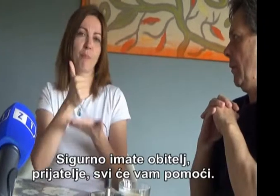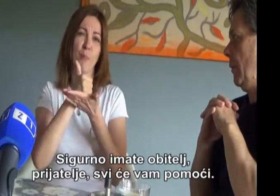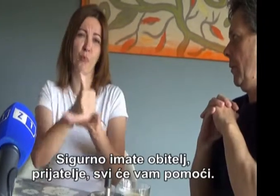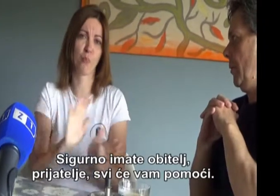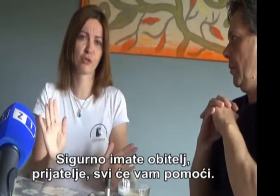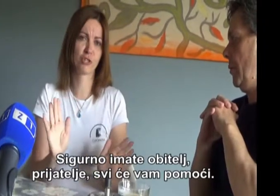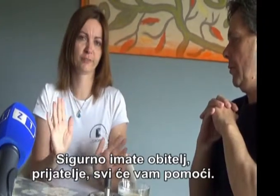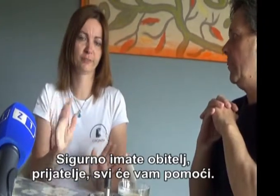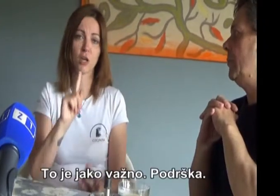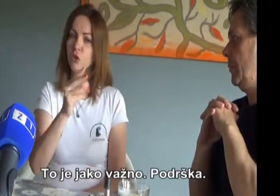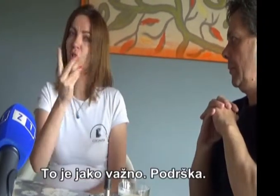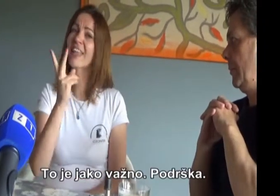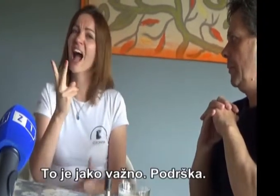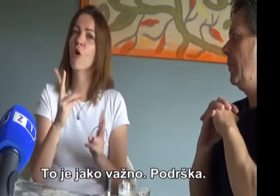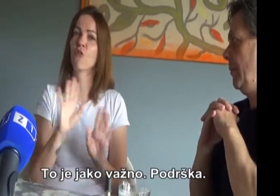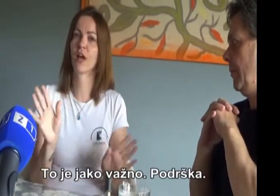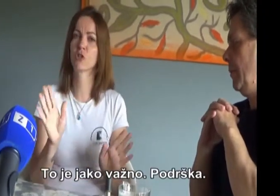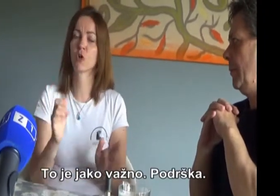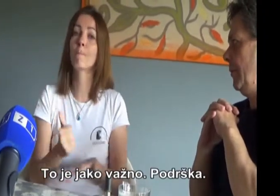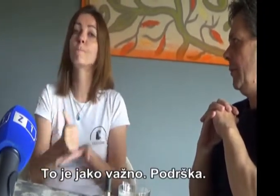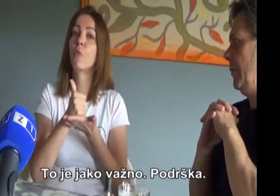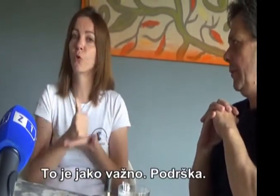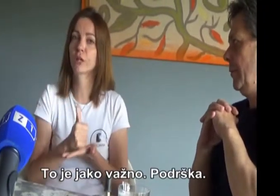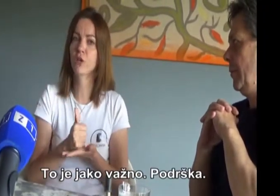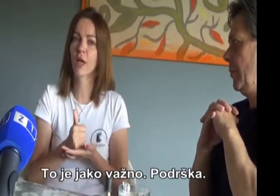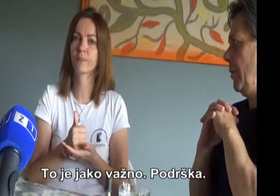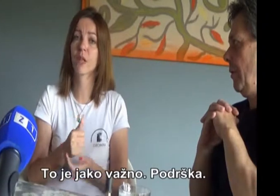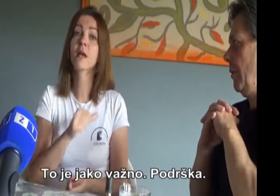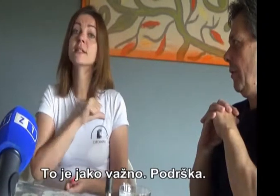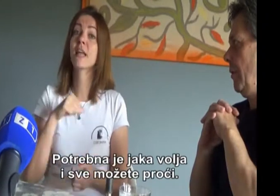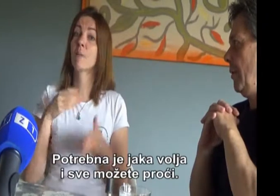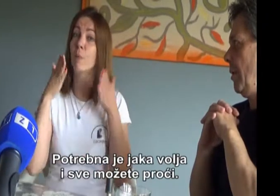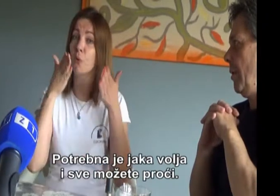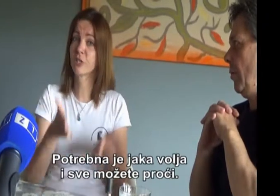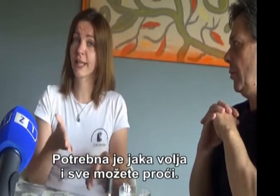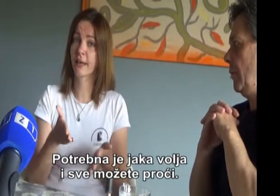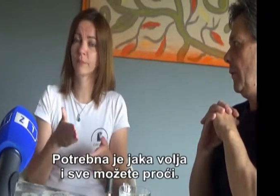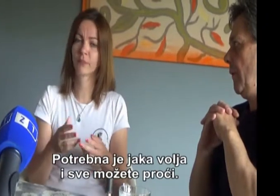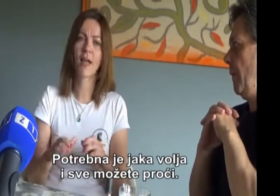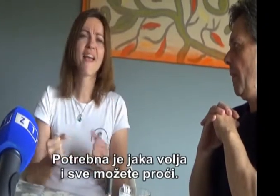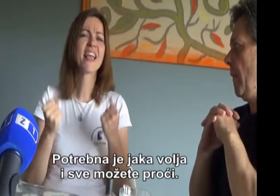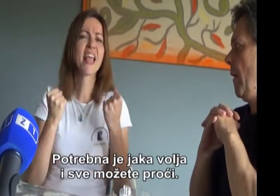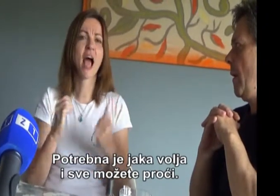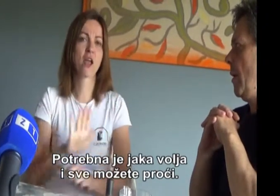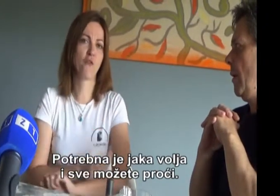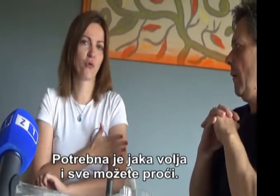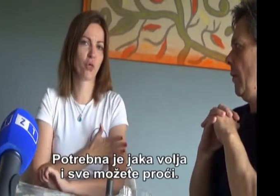tebi pomoći. To je jako važno, podrška, samopouštanje, jako